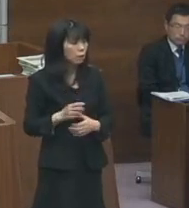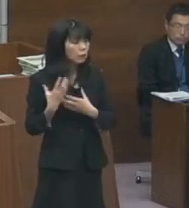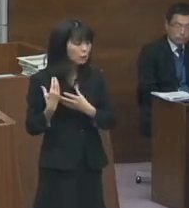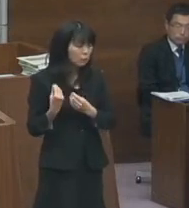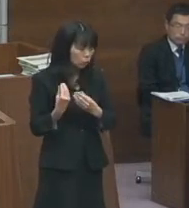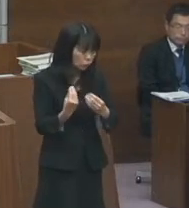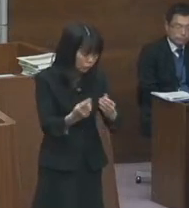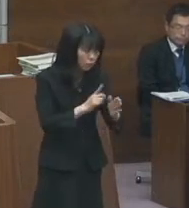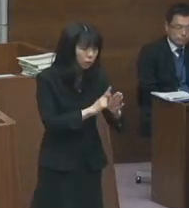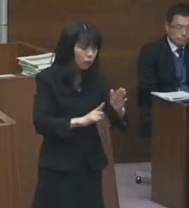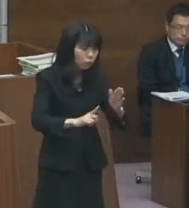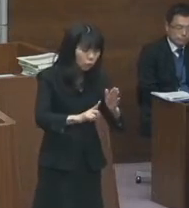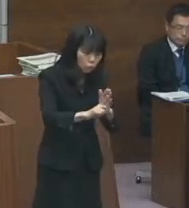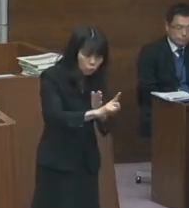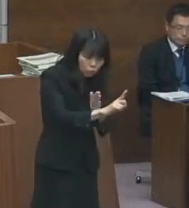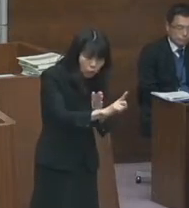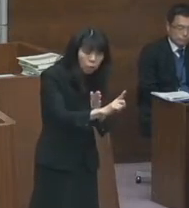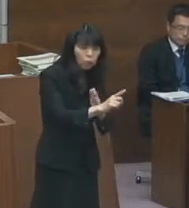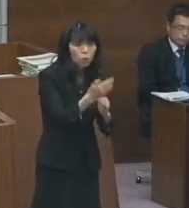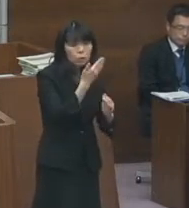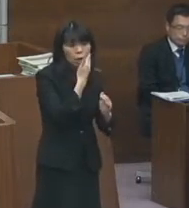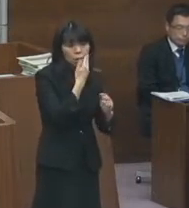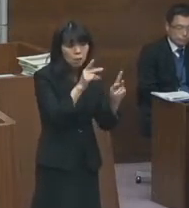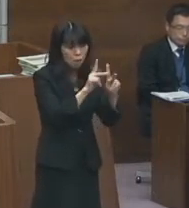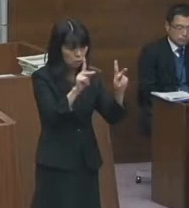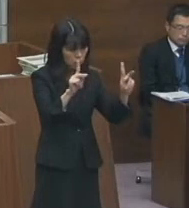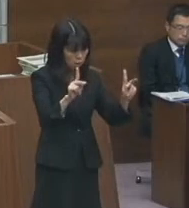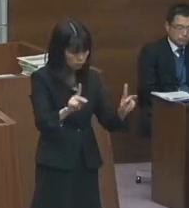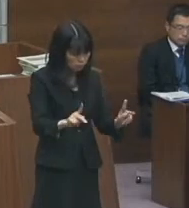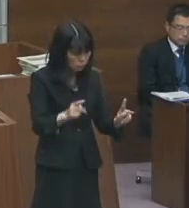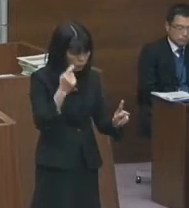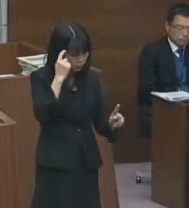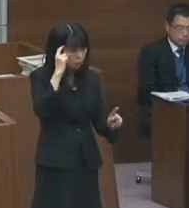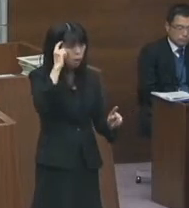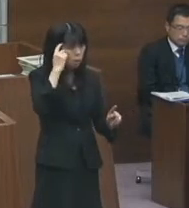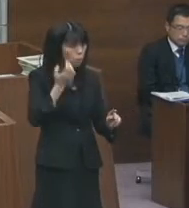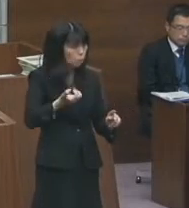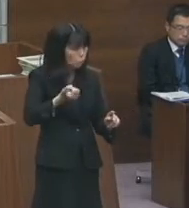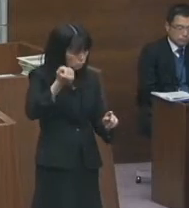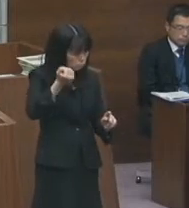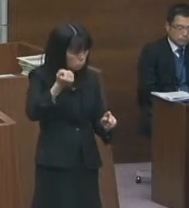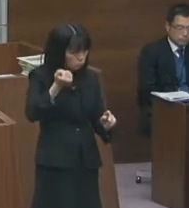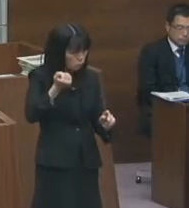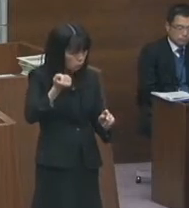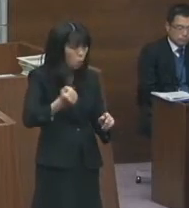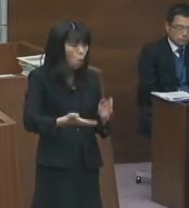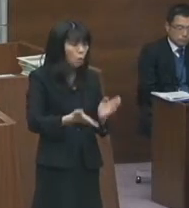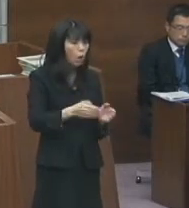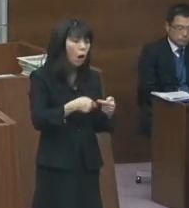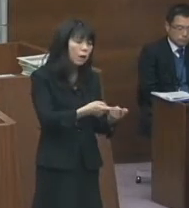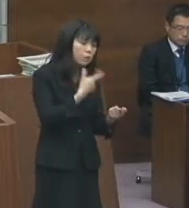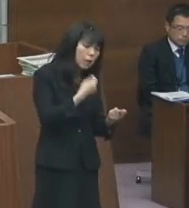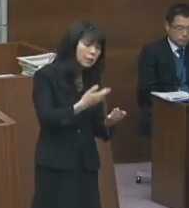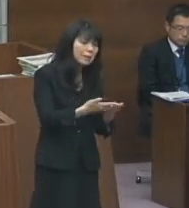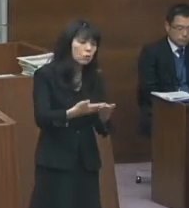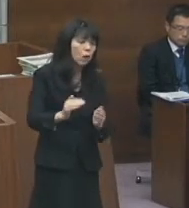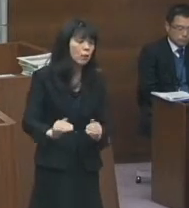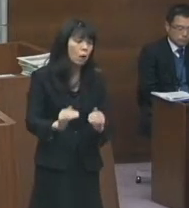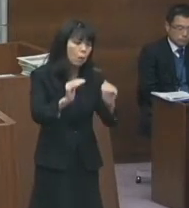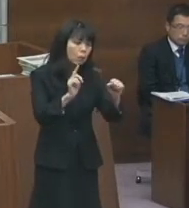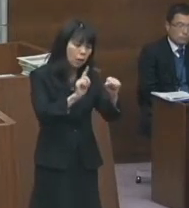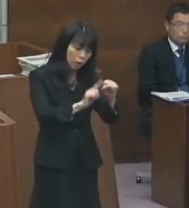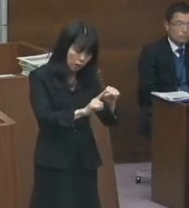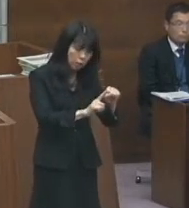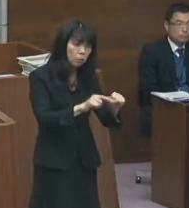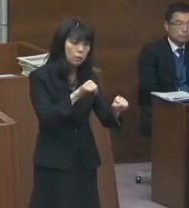続き最優先で取り組まなければならない喫緊の課題であるという認識のもと、高まる保育ニーズに対応した施設整備と、それ